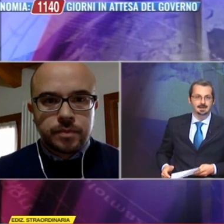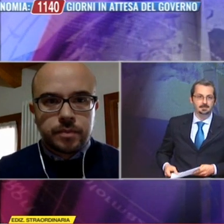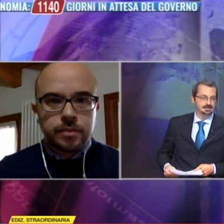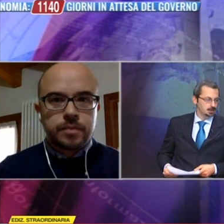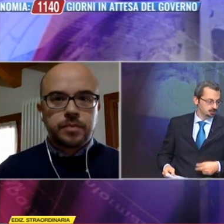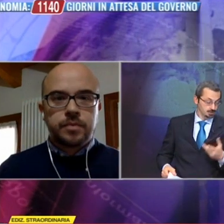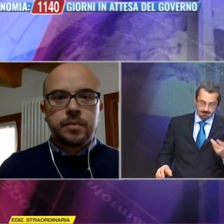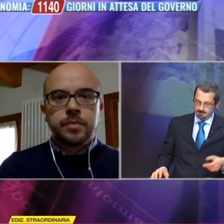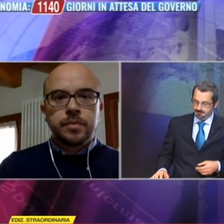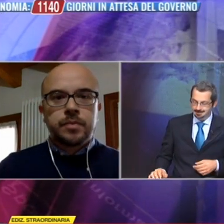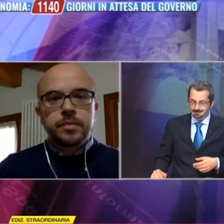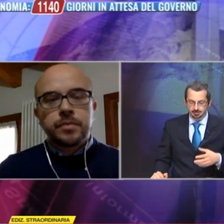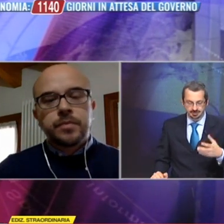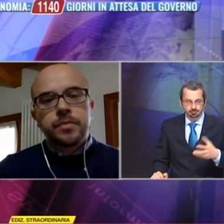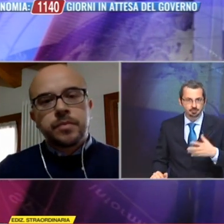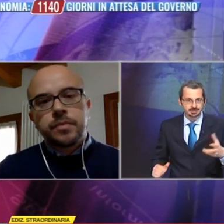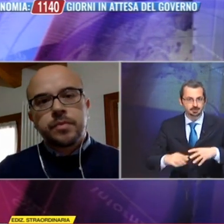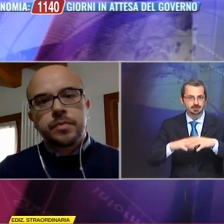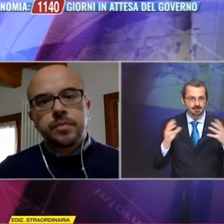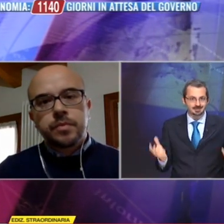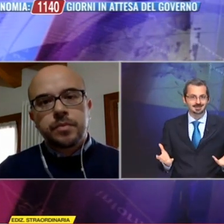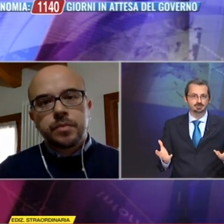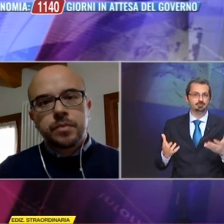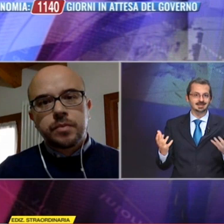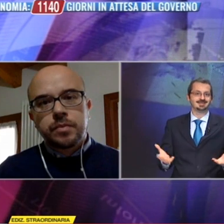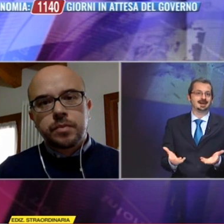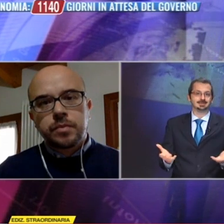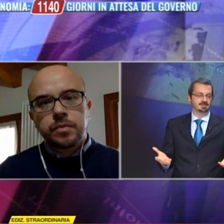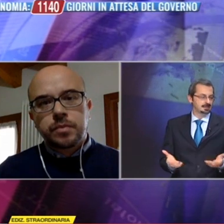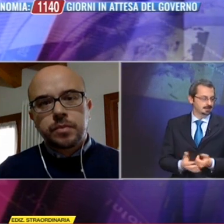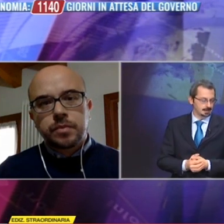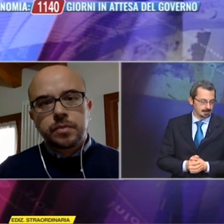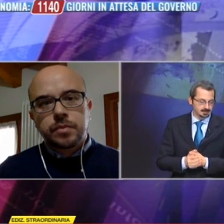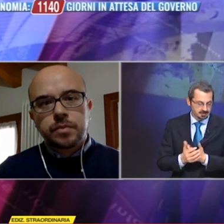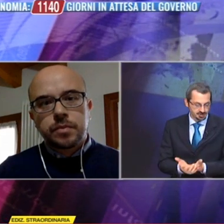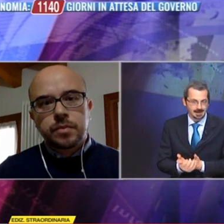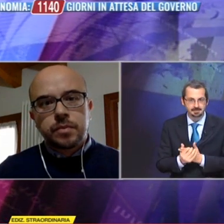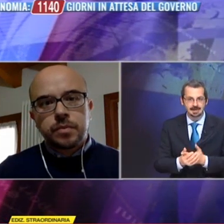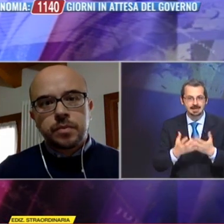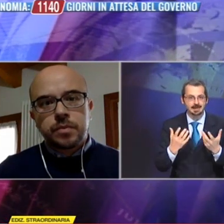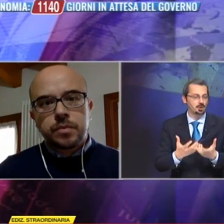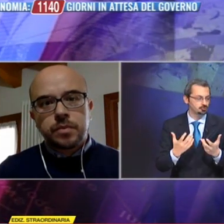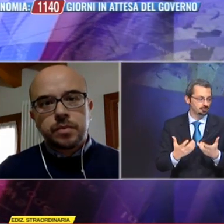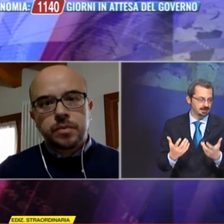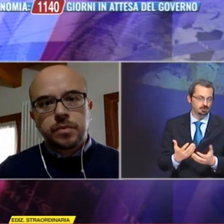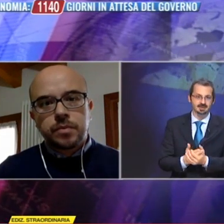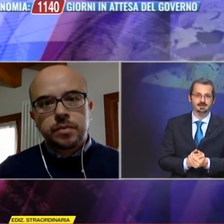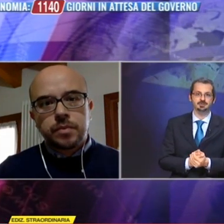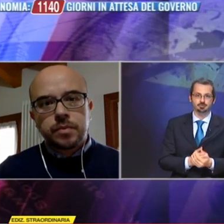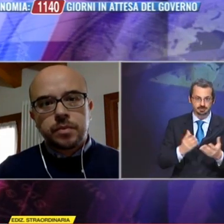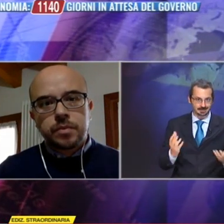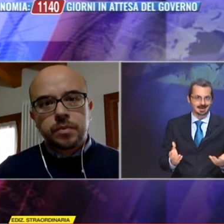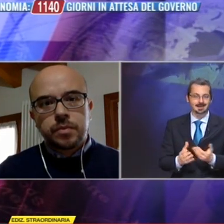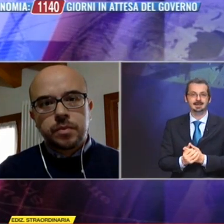punto stampa di oggi con le parole importanti di Rosi. In tutto questo si discute e si dibatte ovviamente del DPCM e il nodo, uno dei nodi che fa